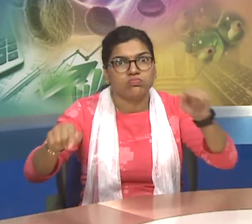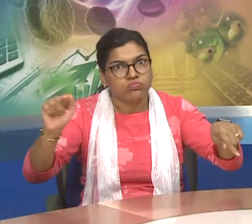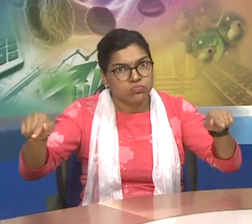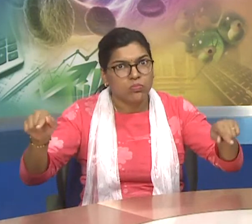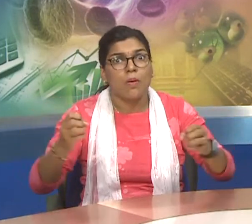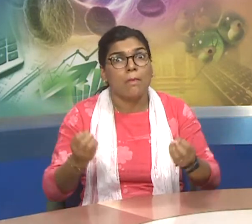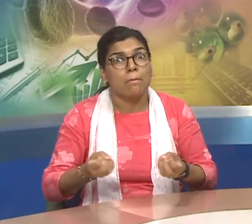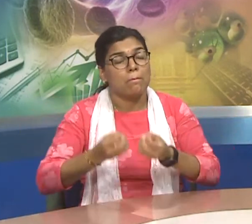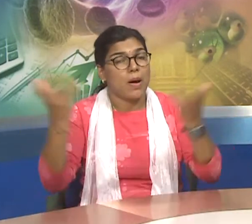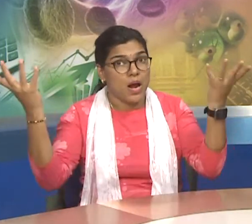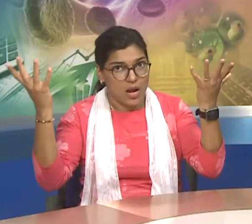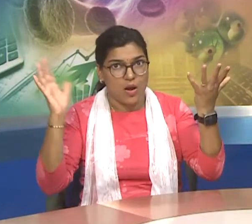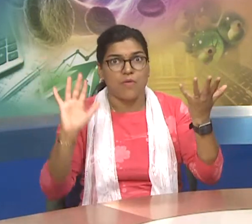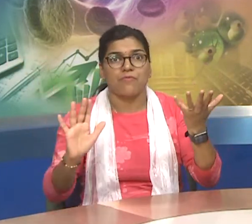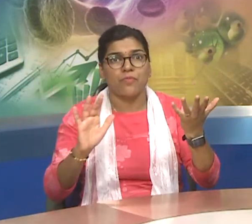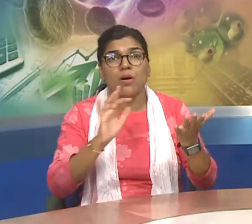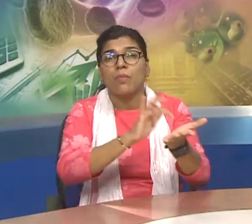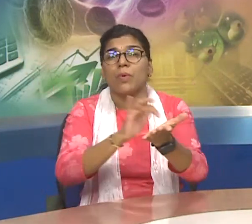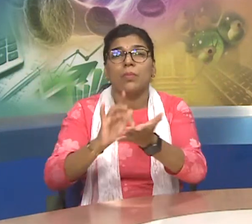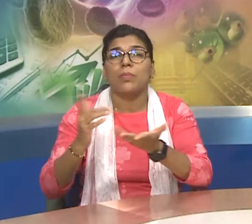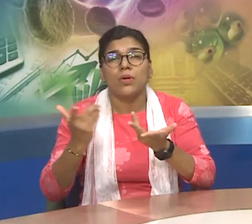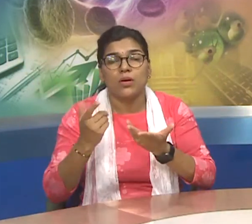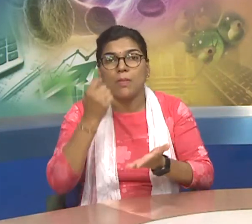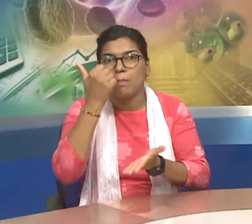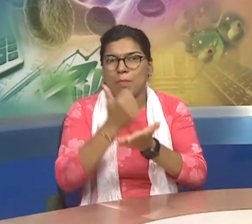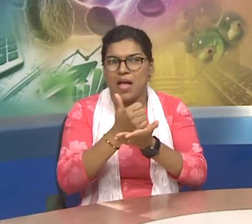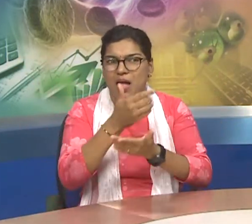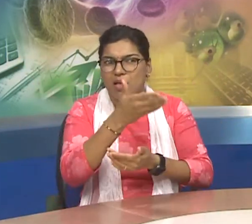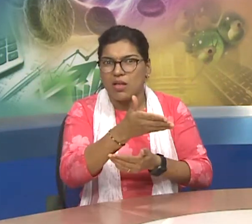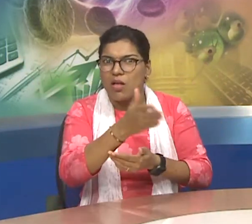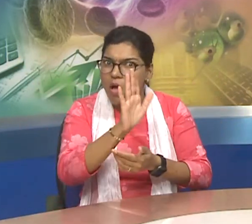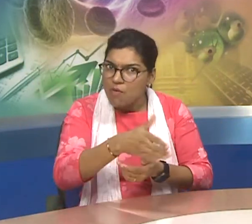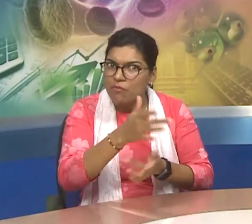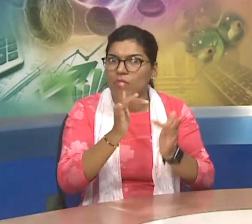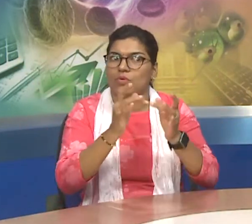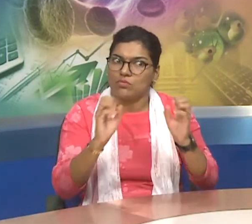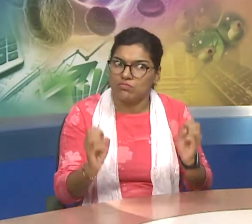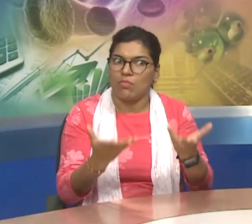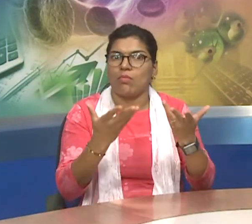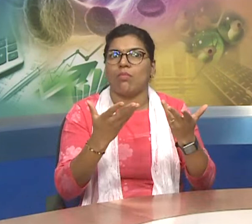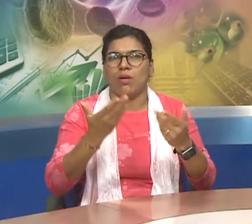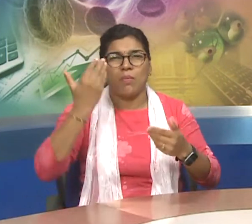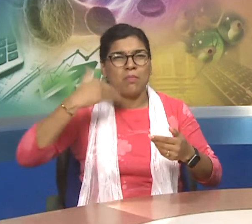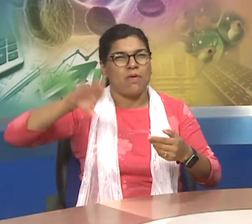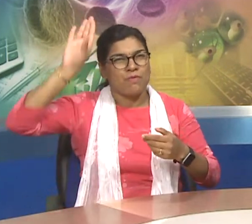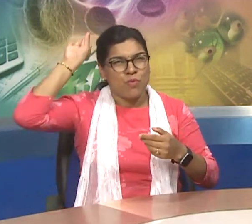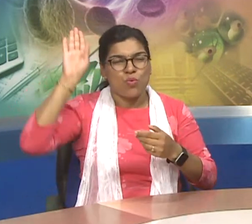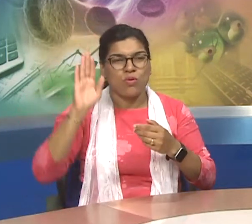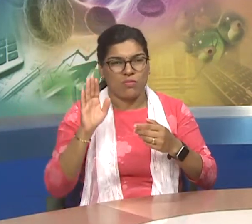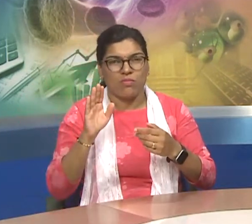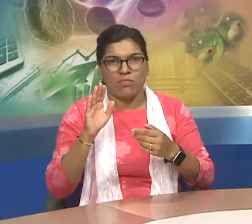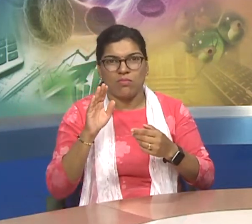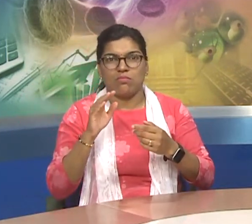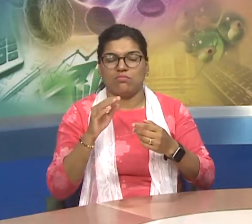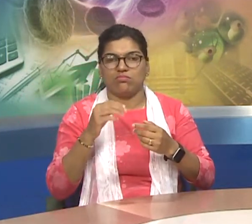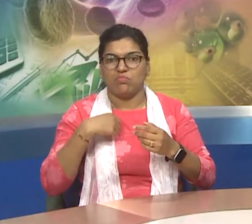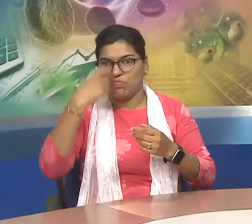has completely revolutionized each and every sphere of life, be it banking, entertainment, or